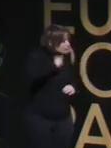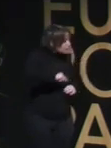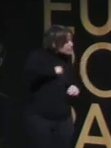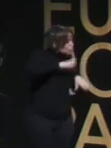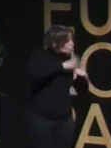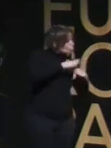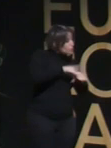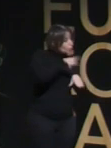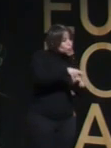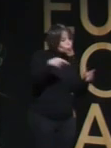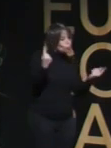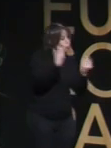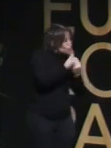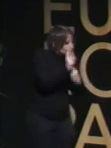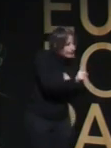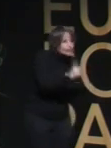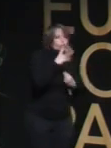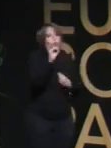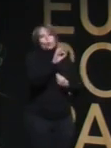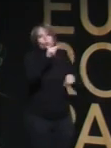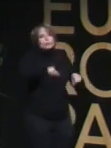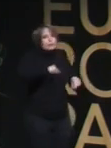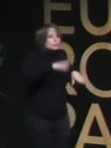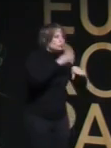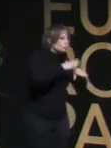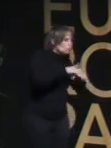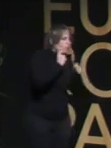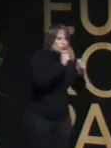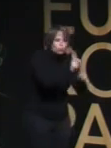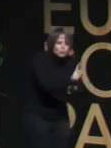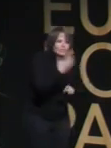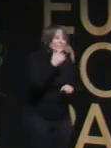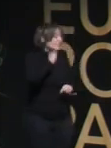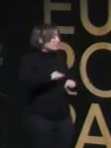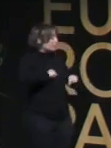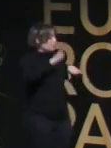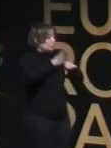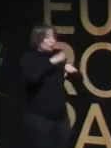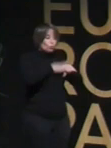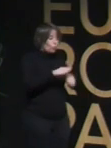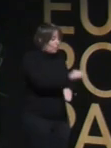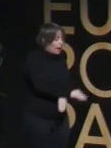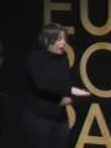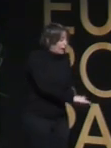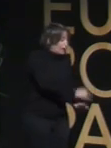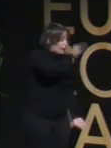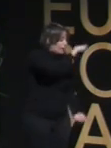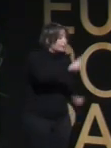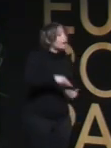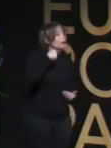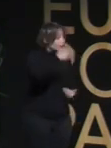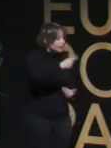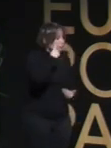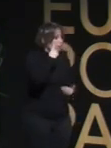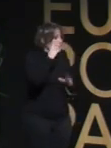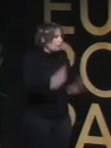haber estado cuando tenías que haber estado, si te sientes culpable por no haberle dado lo que tenías que haber dado, si hay un sentimiento de culpa en torno a la crianza, eso lo vas a pagar en forma de hipoteca. Y